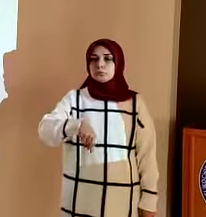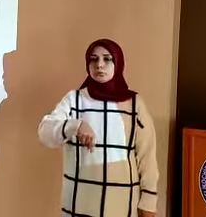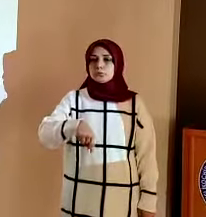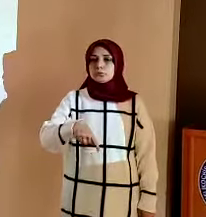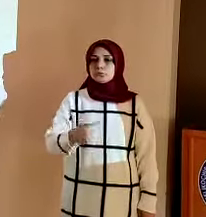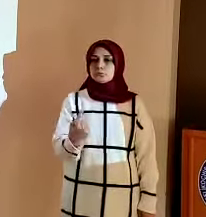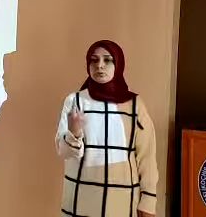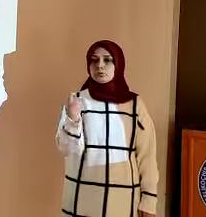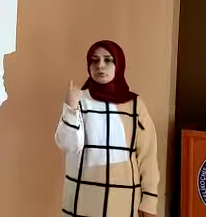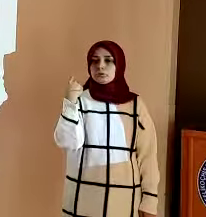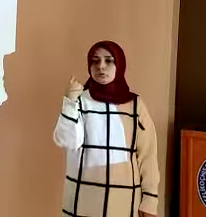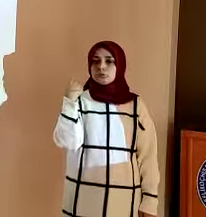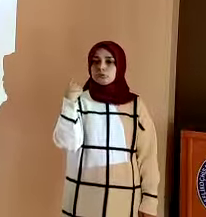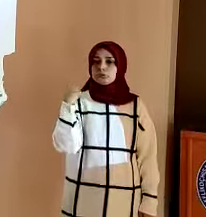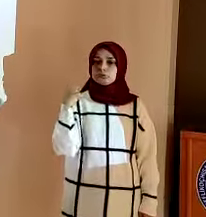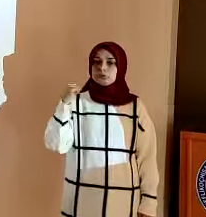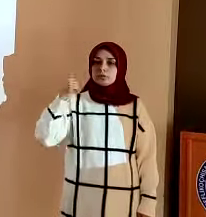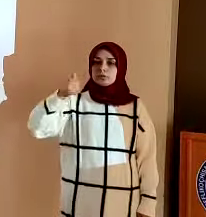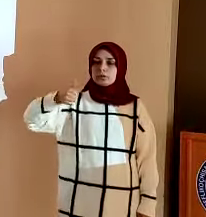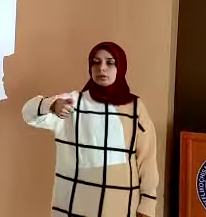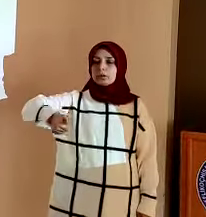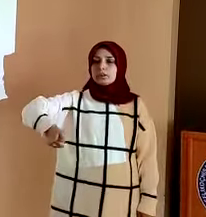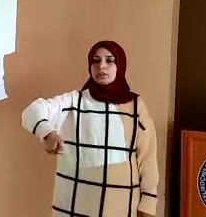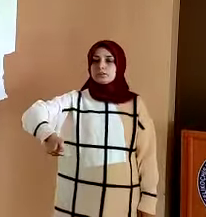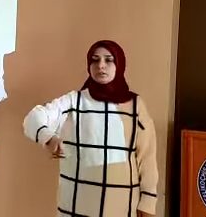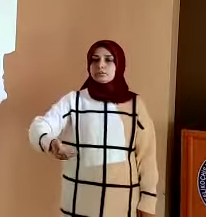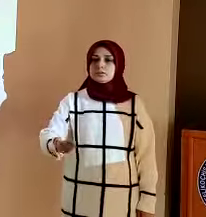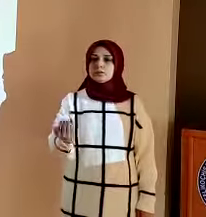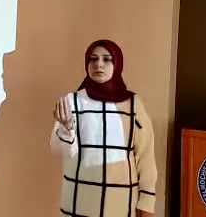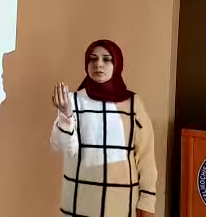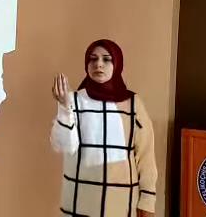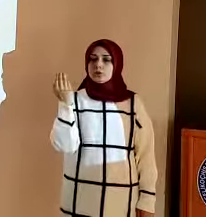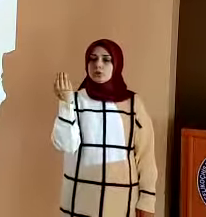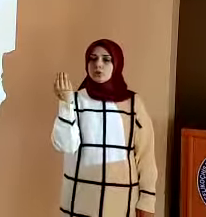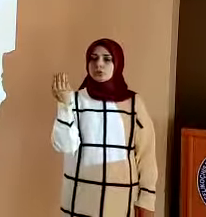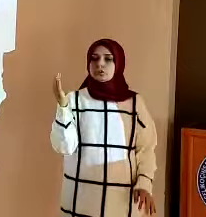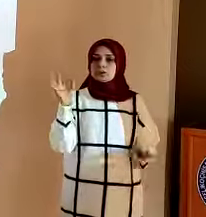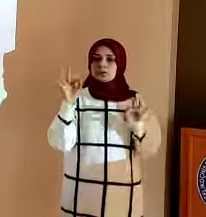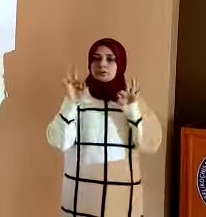bugün, dün, yarın, önce,